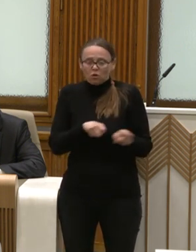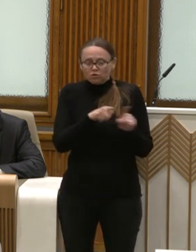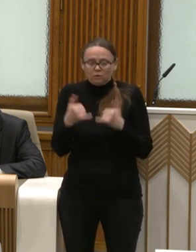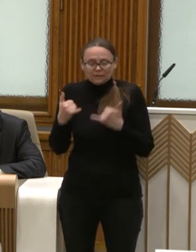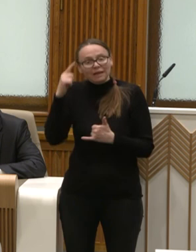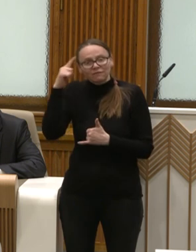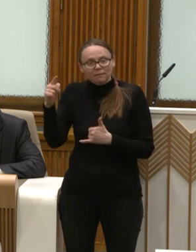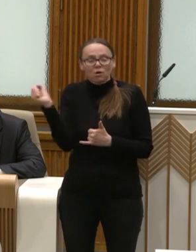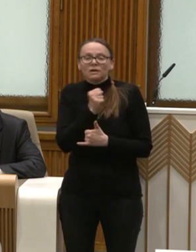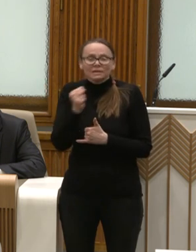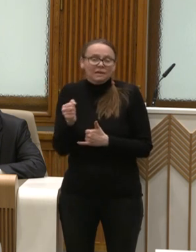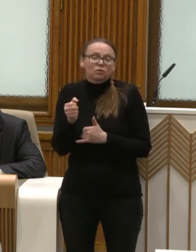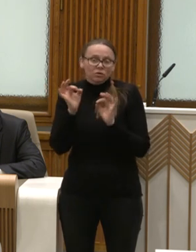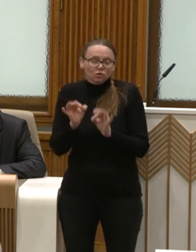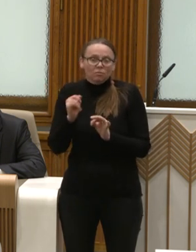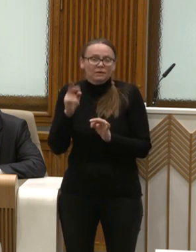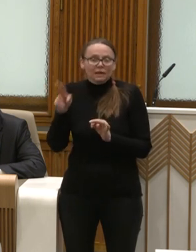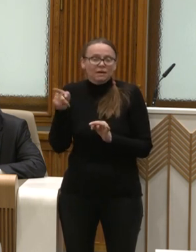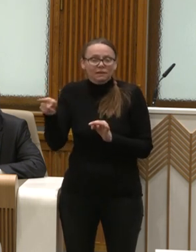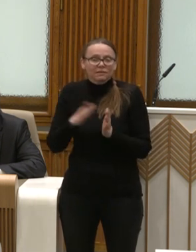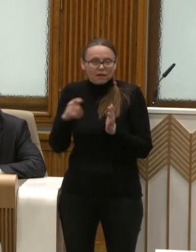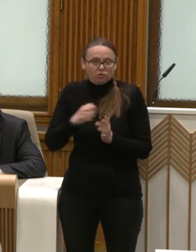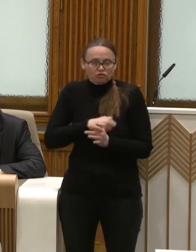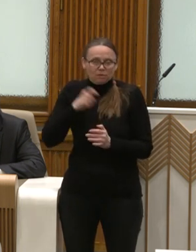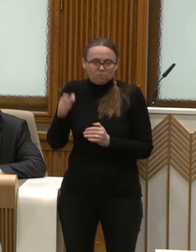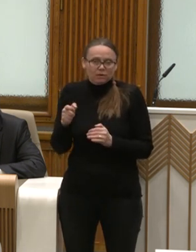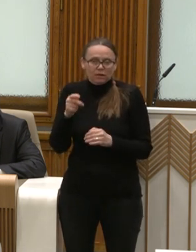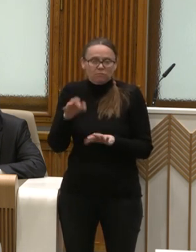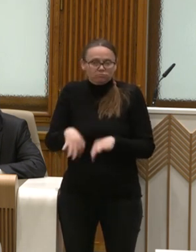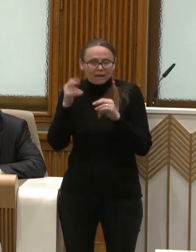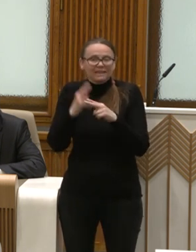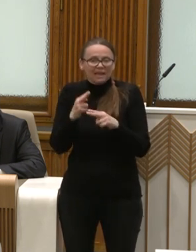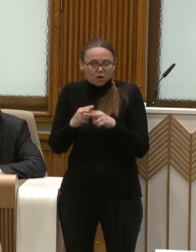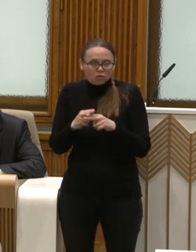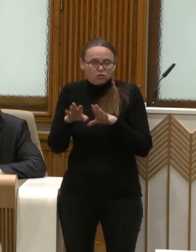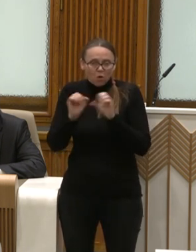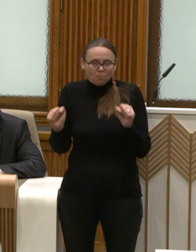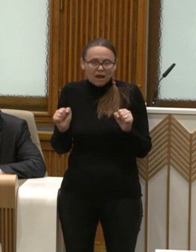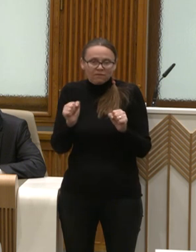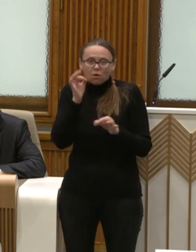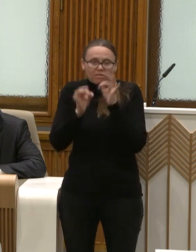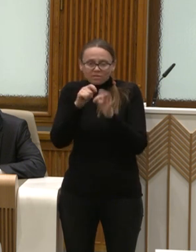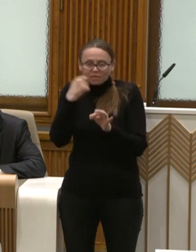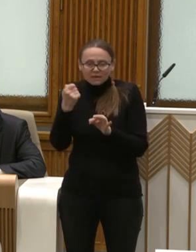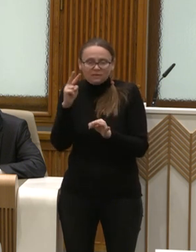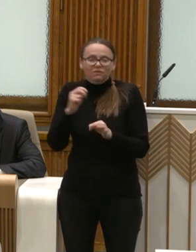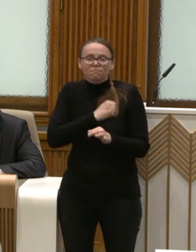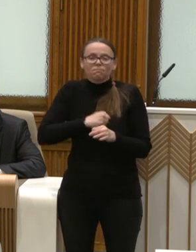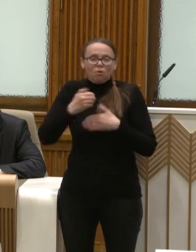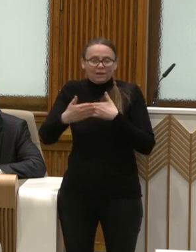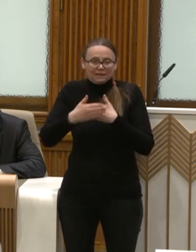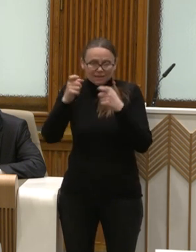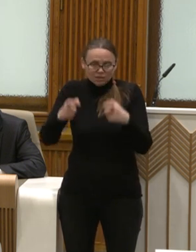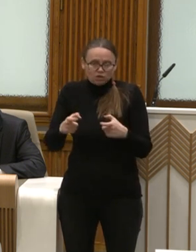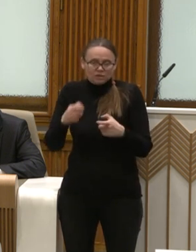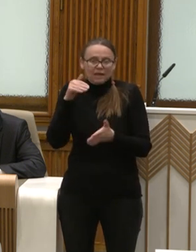vemo, zato je smiselno, da ima tak bolnik diagnozo, torej opravimo test. Poleg tega pa v bolnišnici potrebujemo